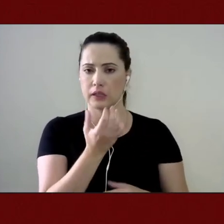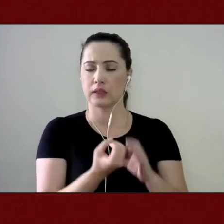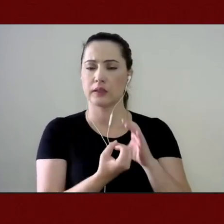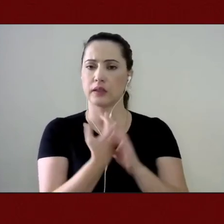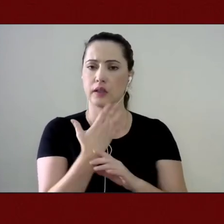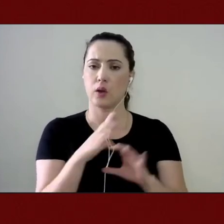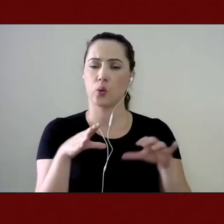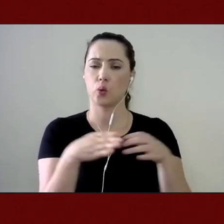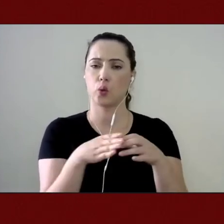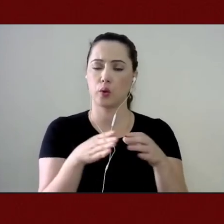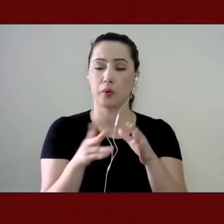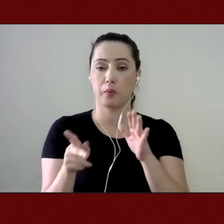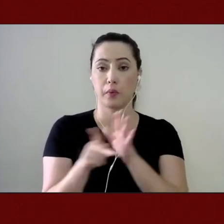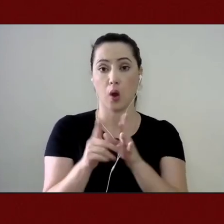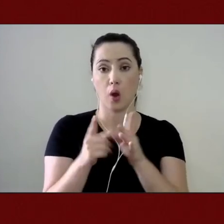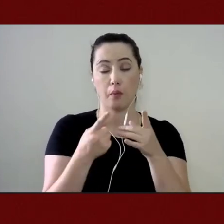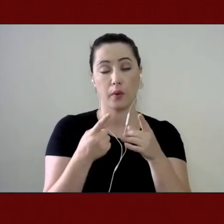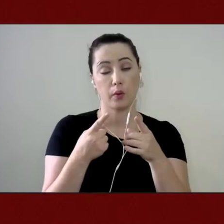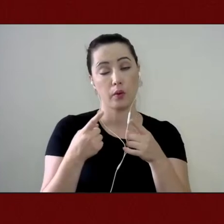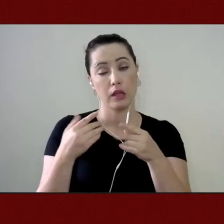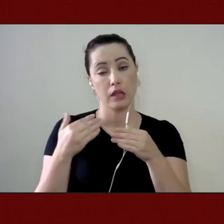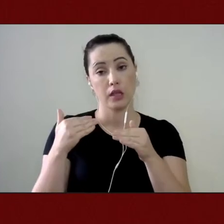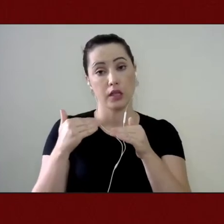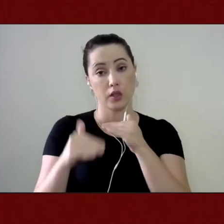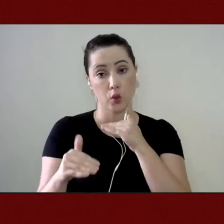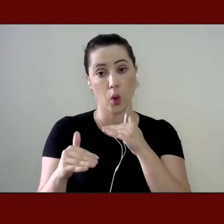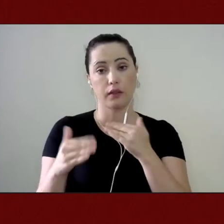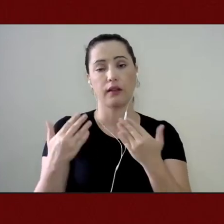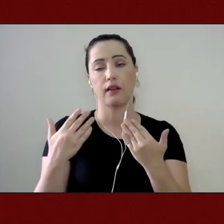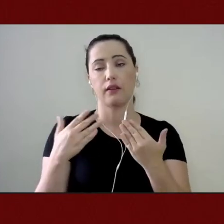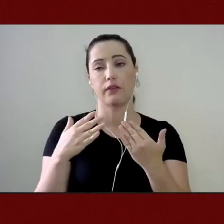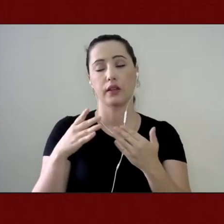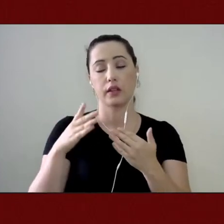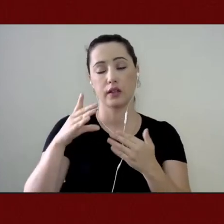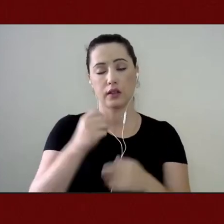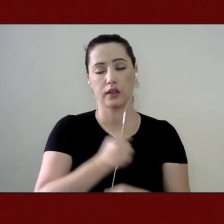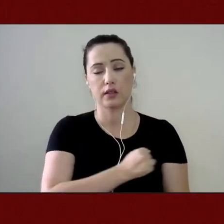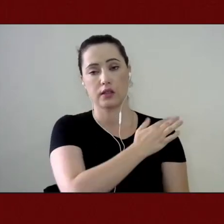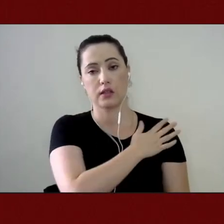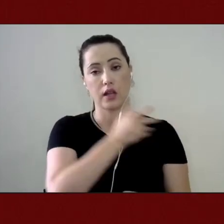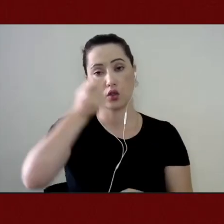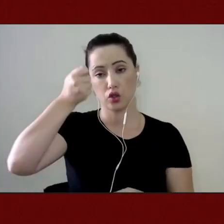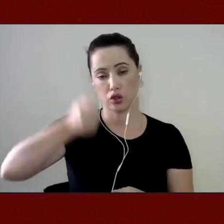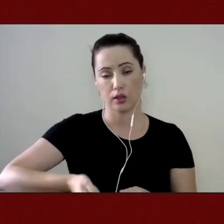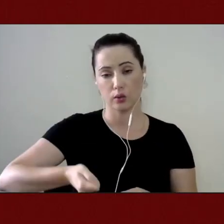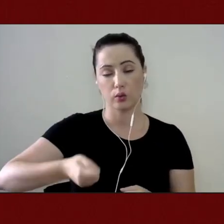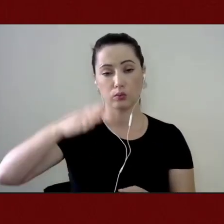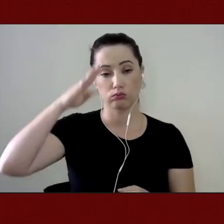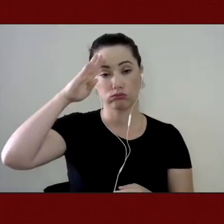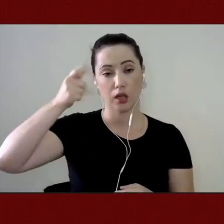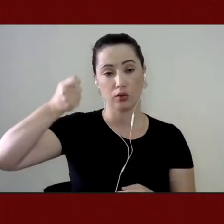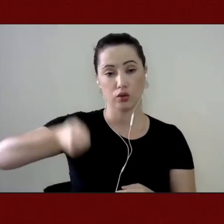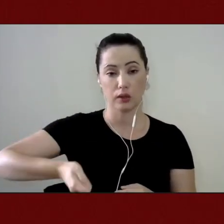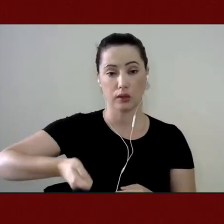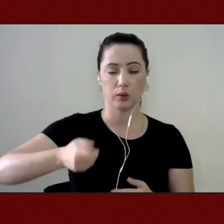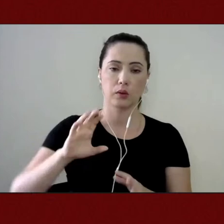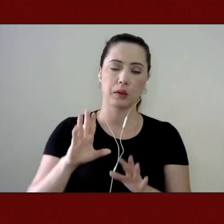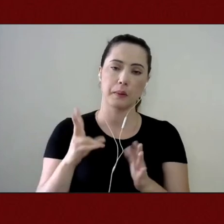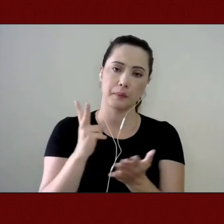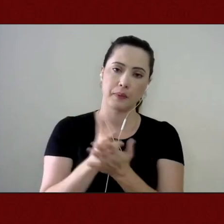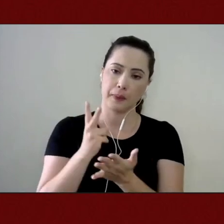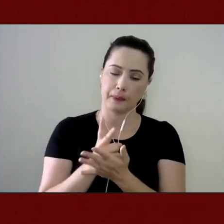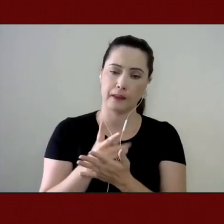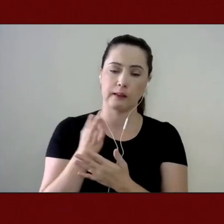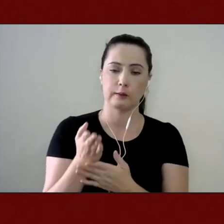né? E uma aliança, inclusive, muito forte com setores liberais, né, que, em grande